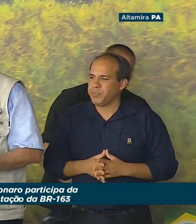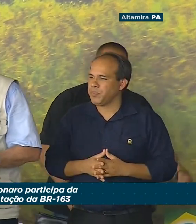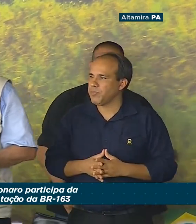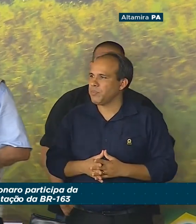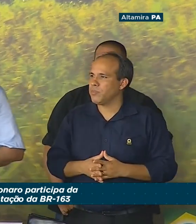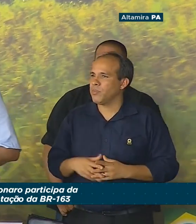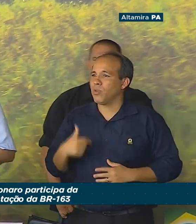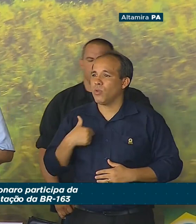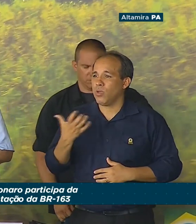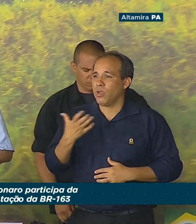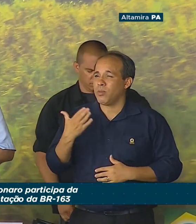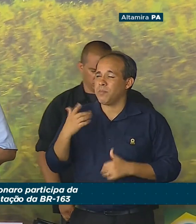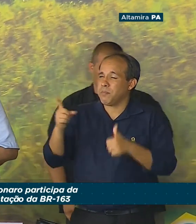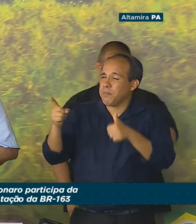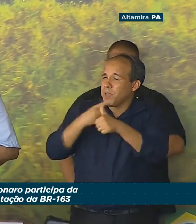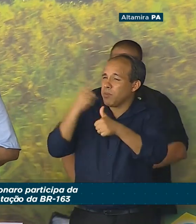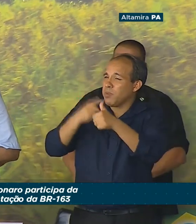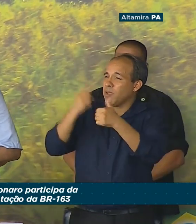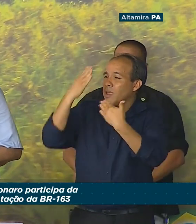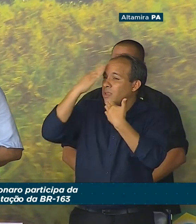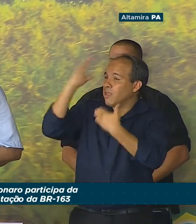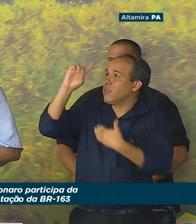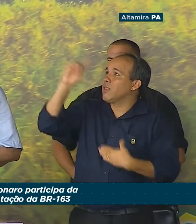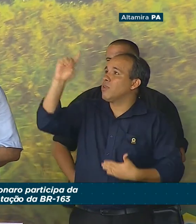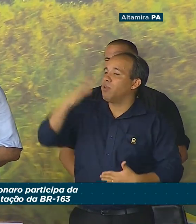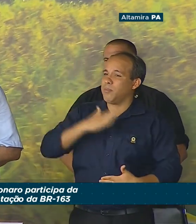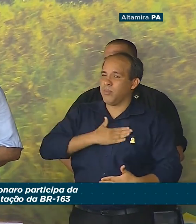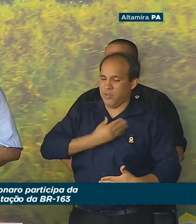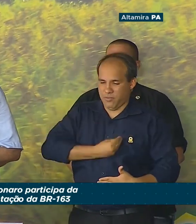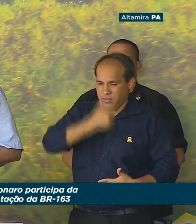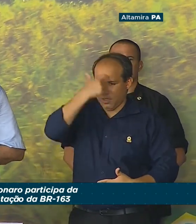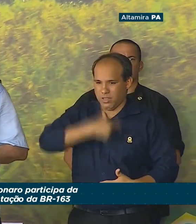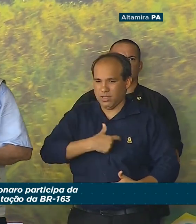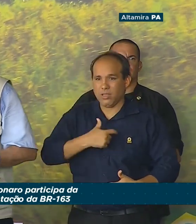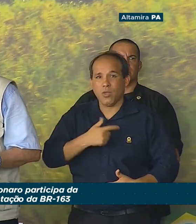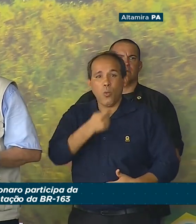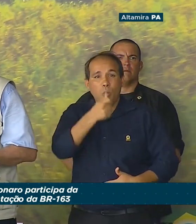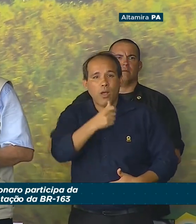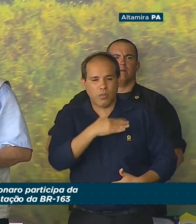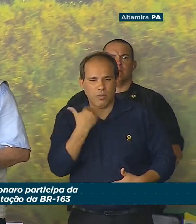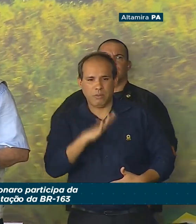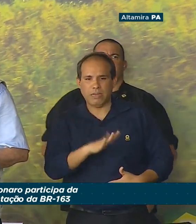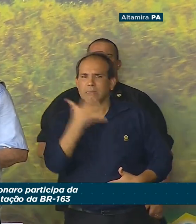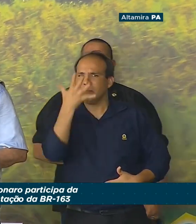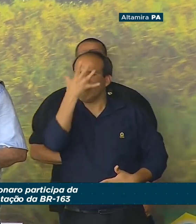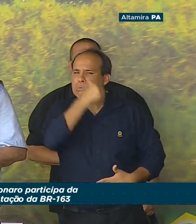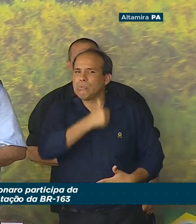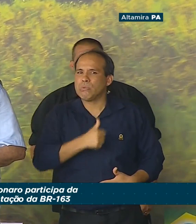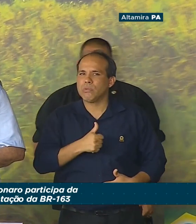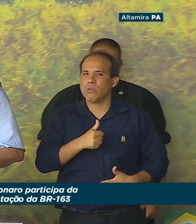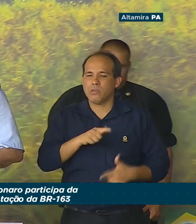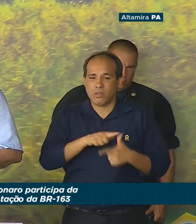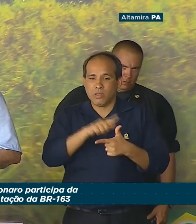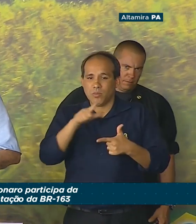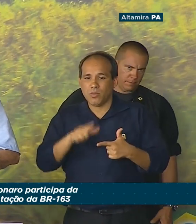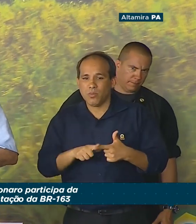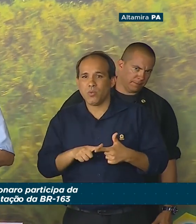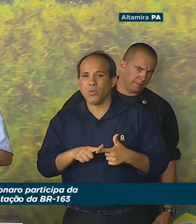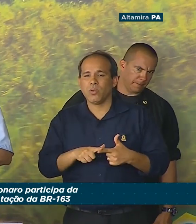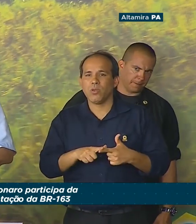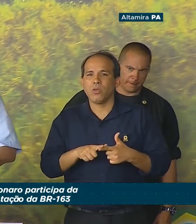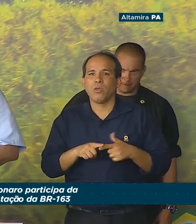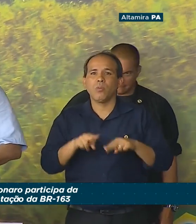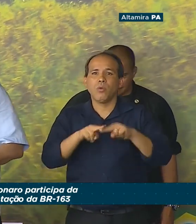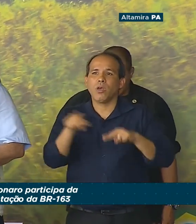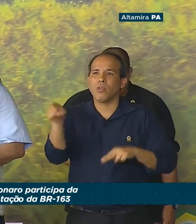Eu queria primeiro agradecer a Deus pela minha vida. Tentaram, não conseguiram. Depois, em grande parte, a